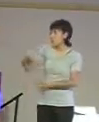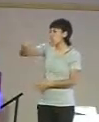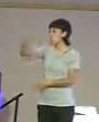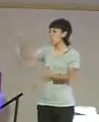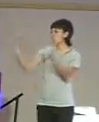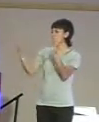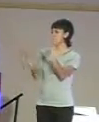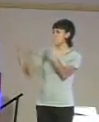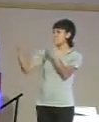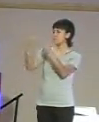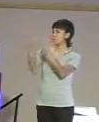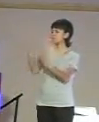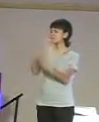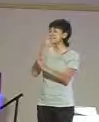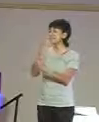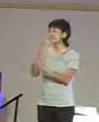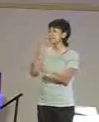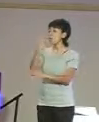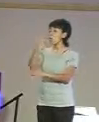De ellos,